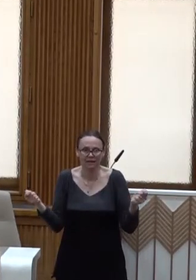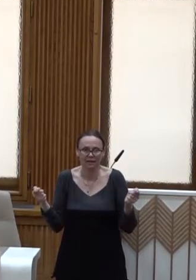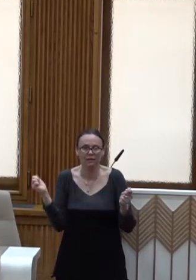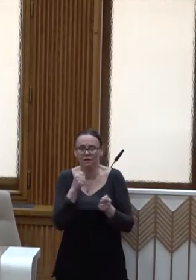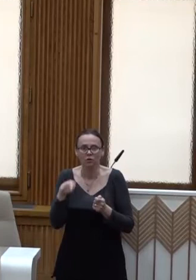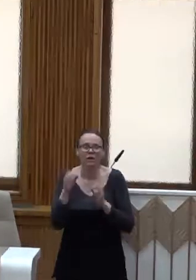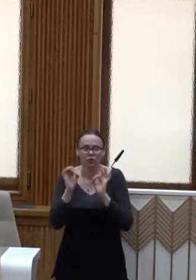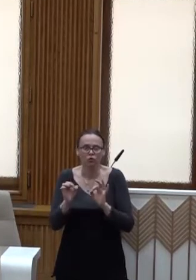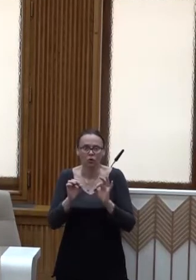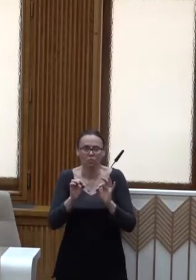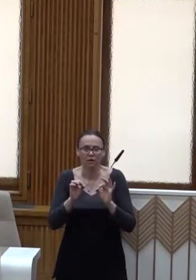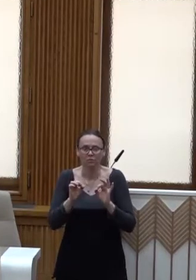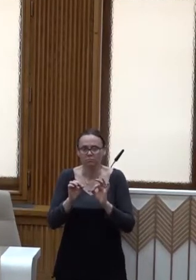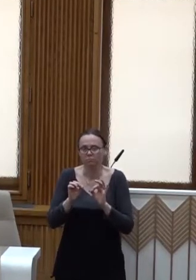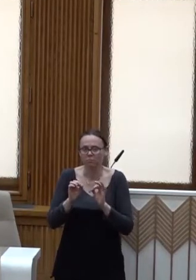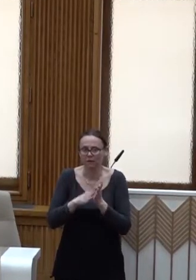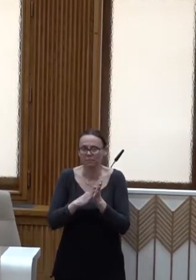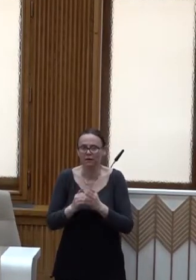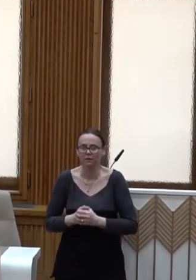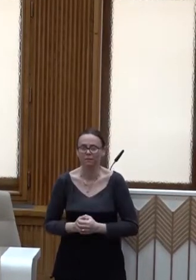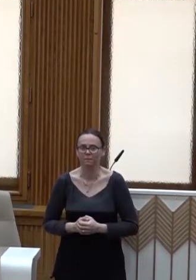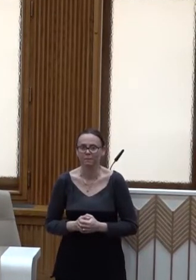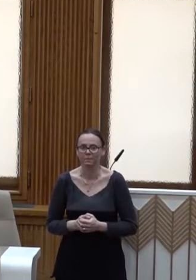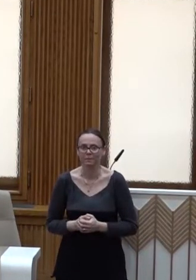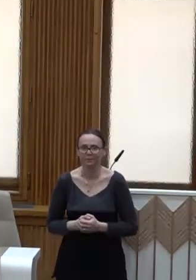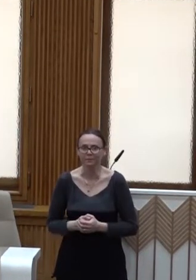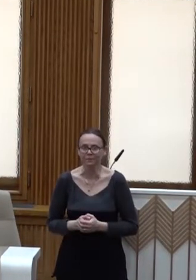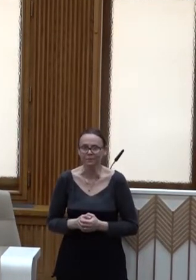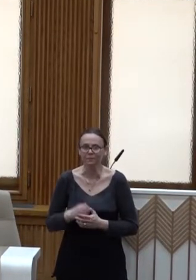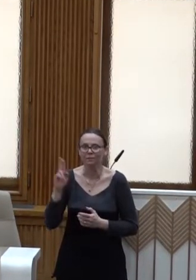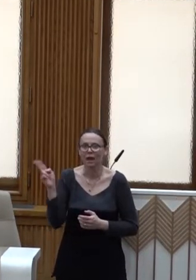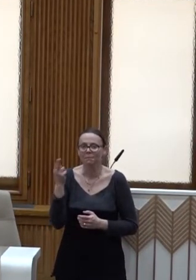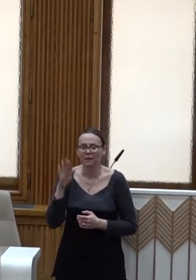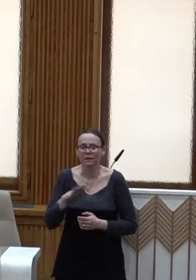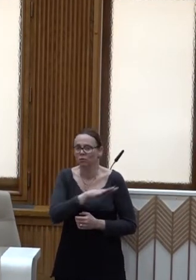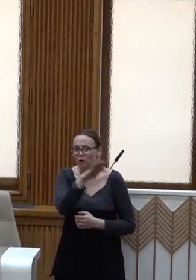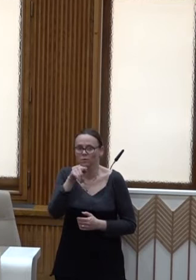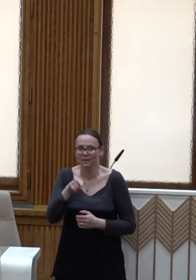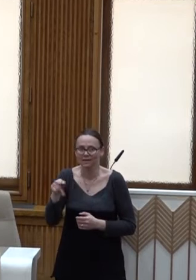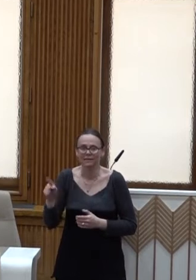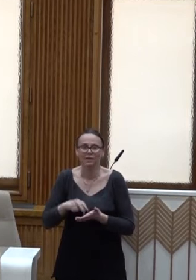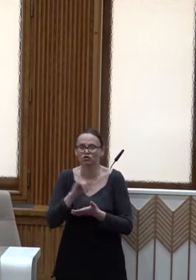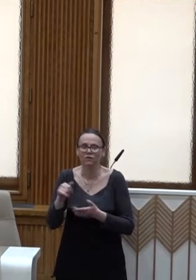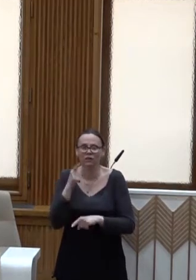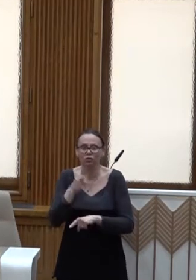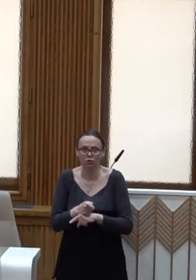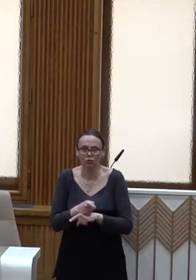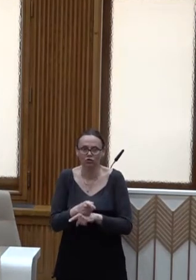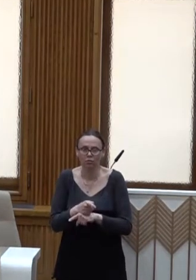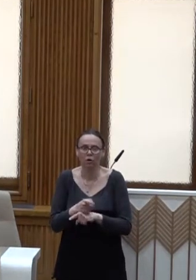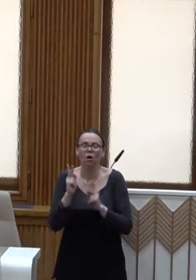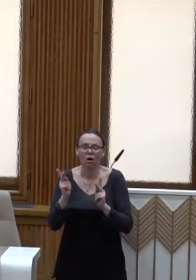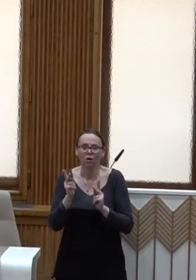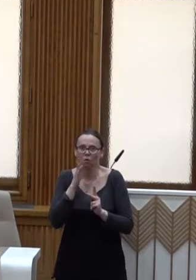pač dober zgled. In apeliramo na vse tiste, ki še vedno odločajo, kako bo ravnala javna